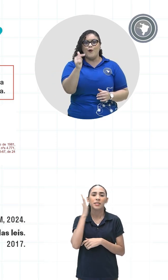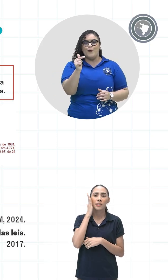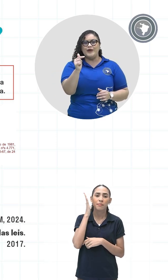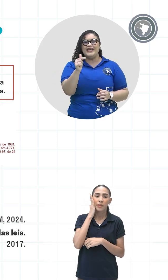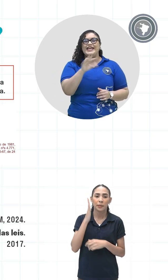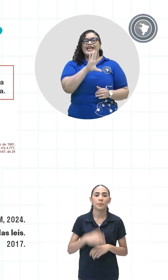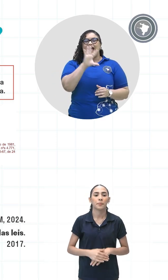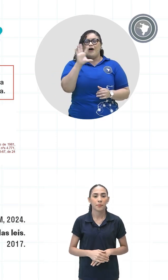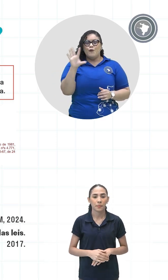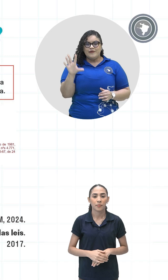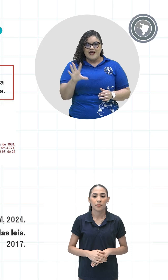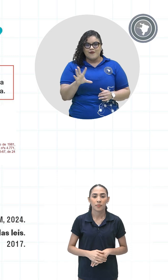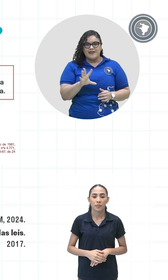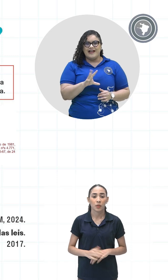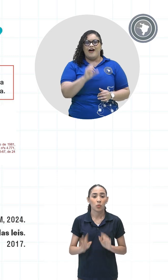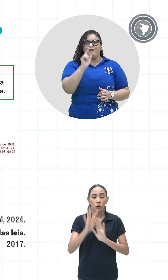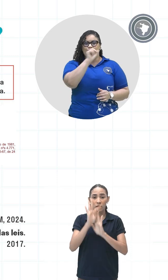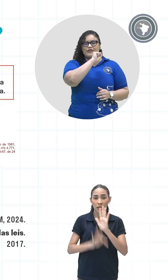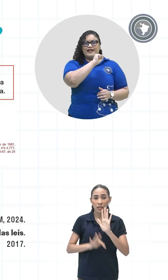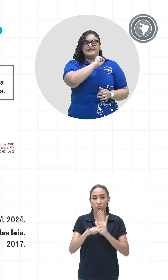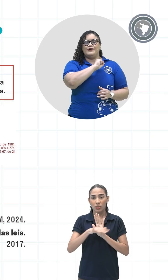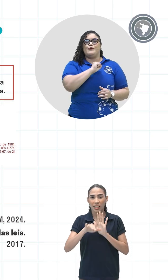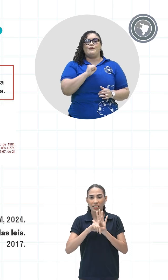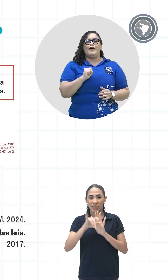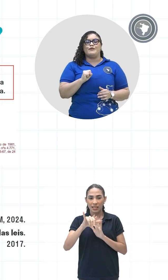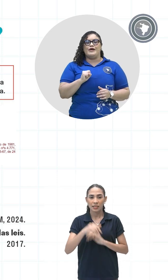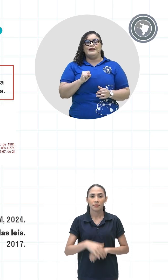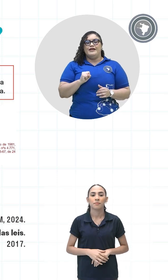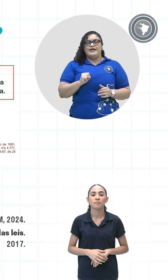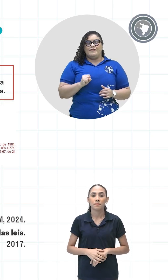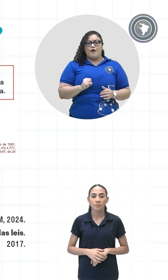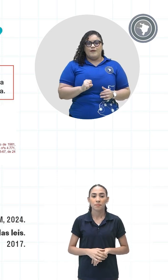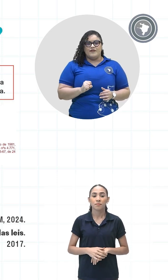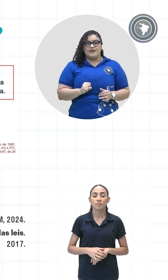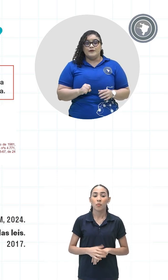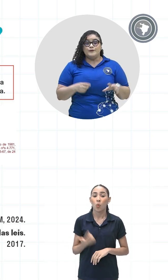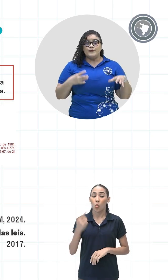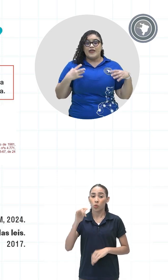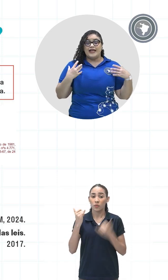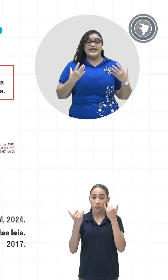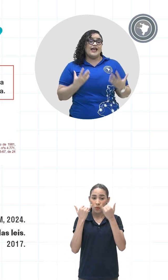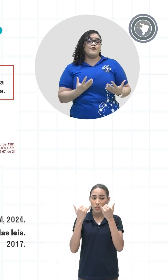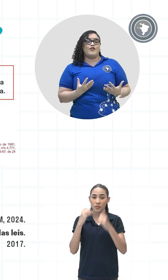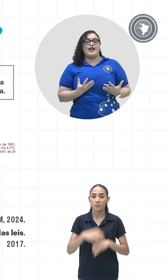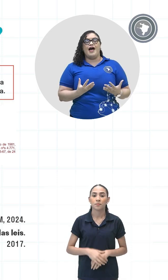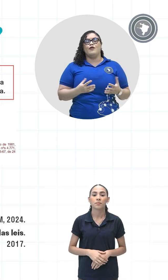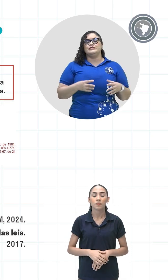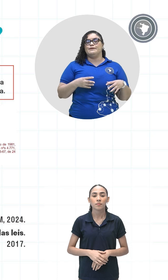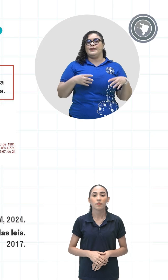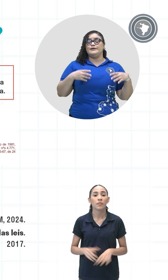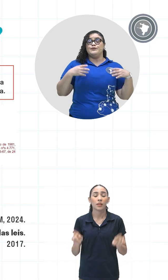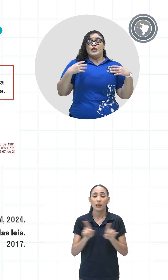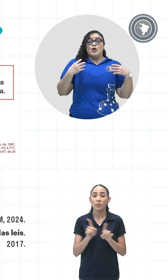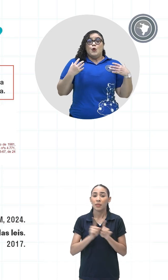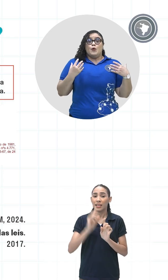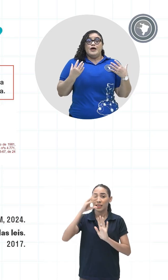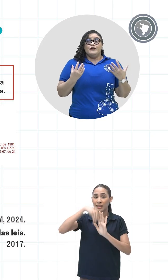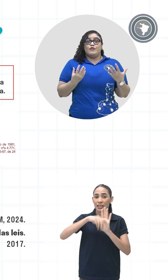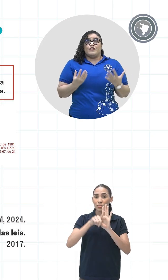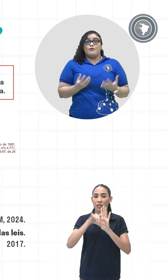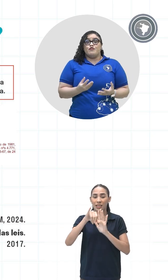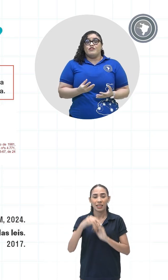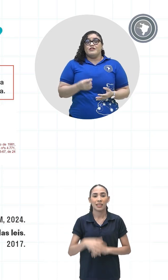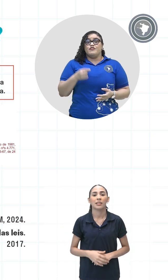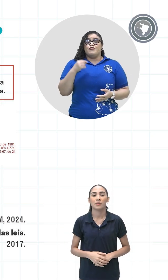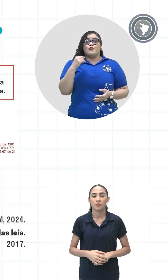saber sobre um texto legal. Vamos lá, então, próxima informação é que, em geral, também,